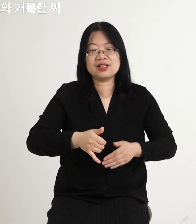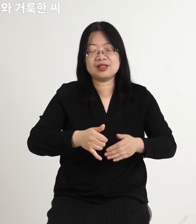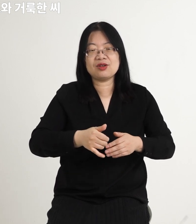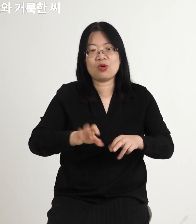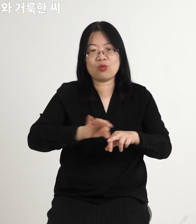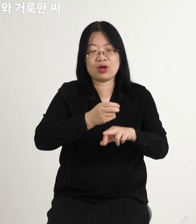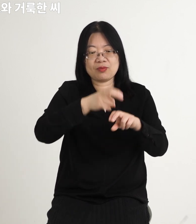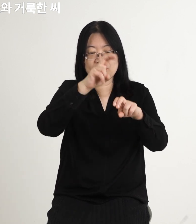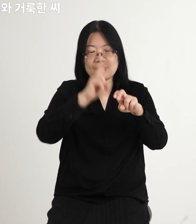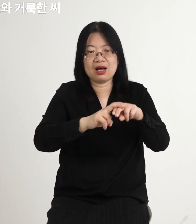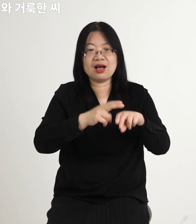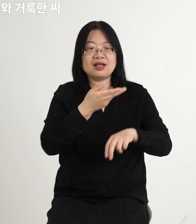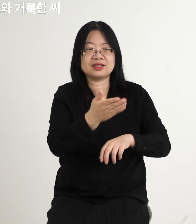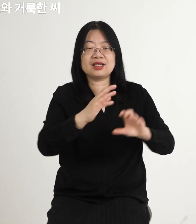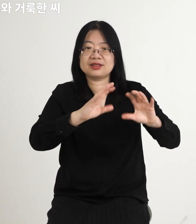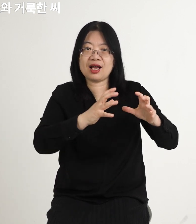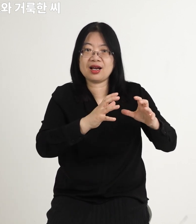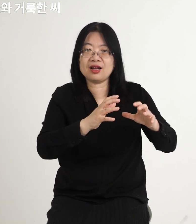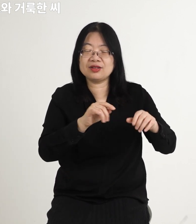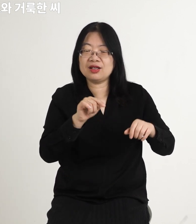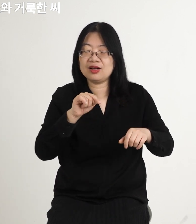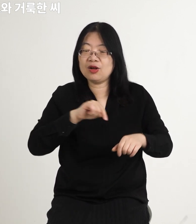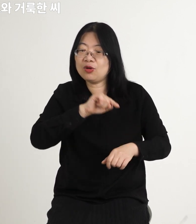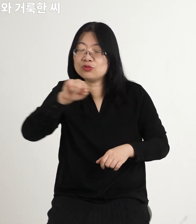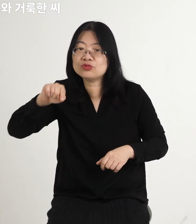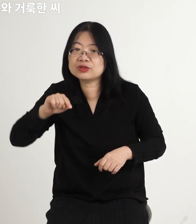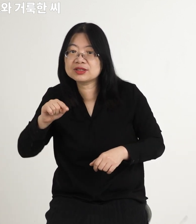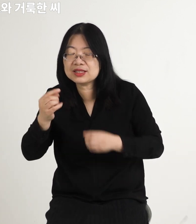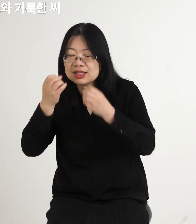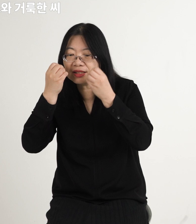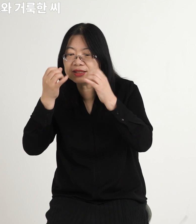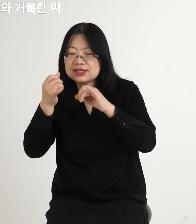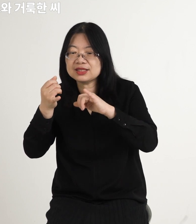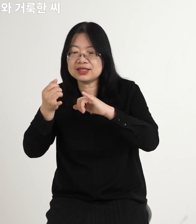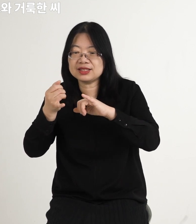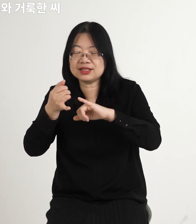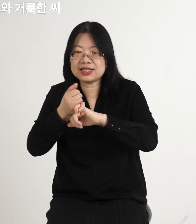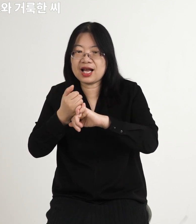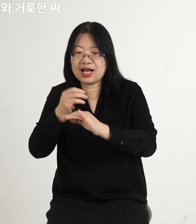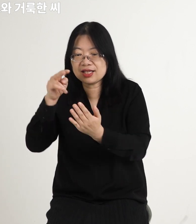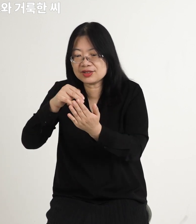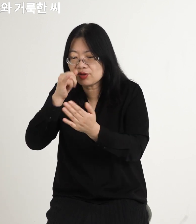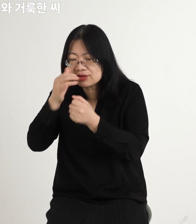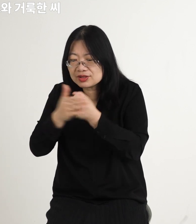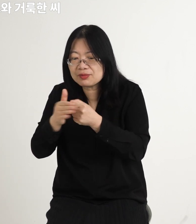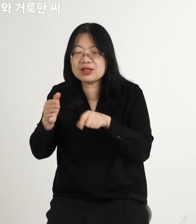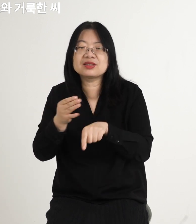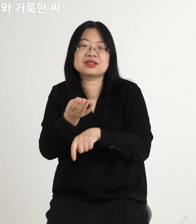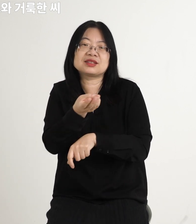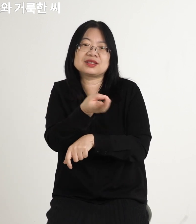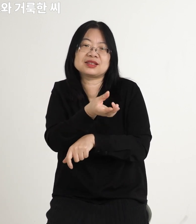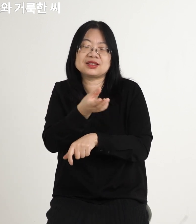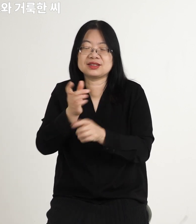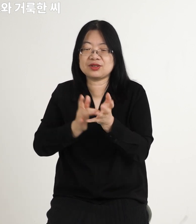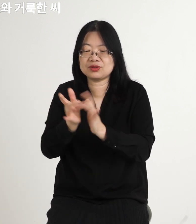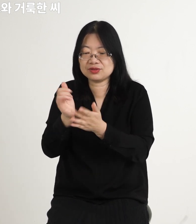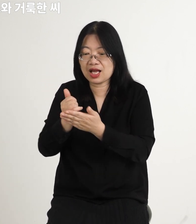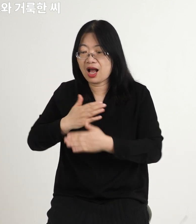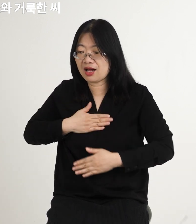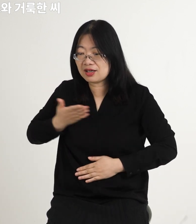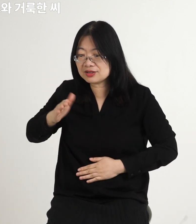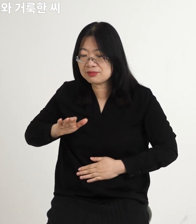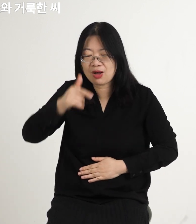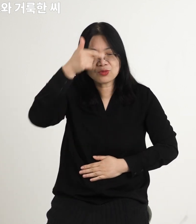여기서 말하는 씨는 우리는 신약을 넘어온 백성들이기 때문에 이 그리스도인 줄 알아요. 근데 이때 이 백성들은